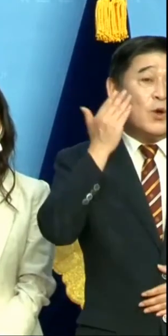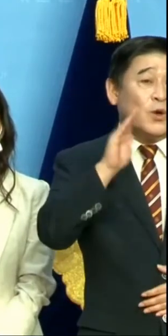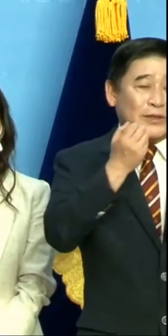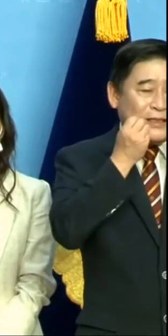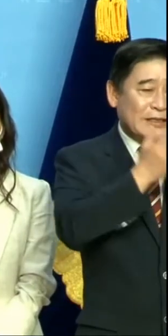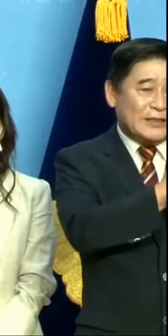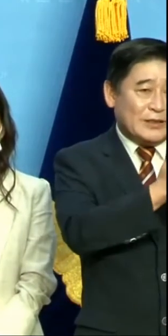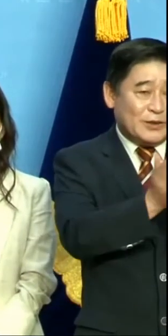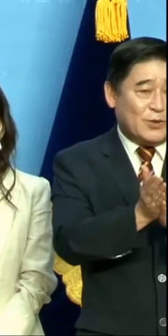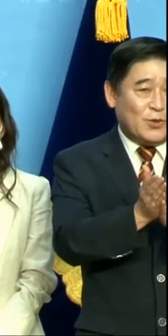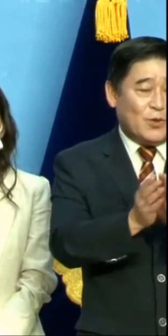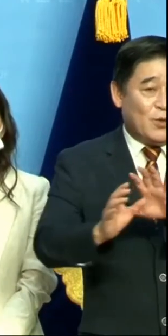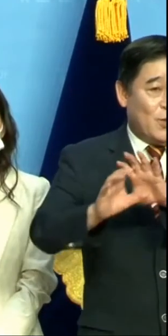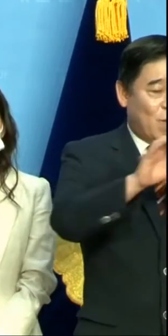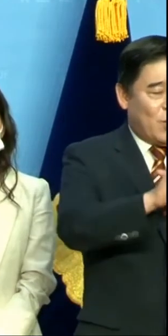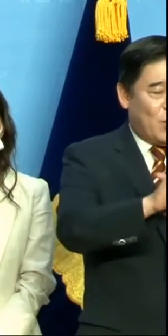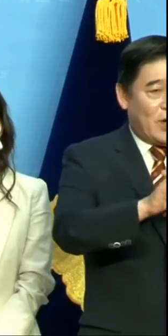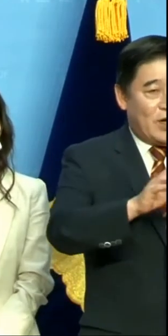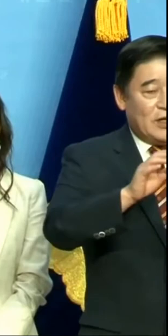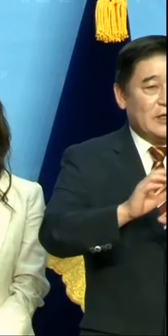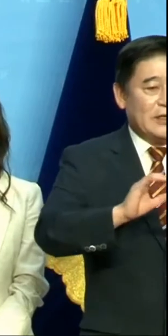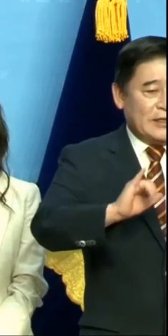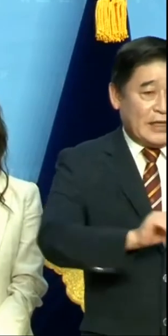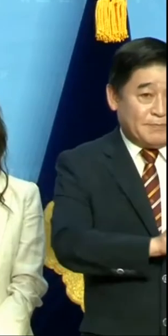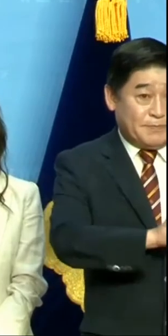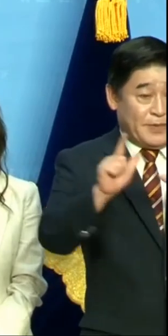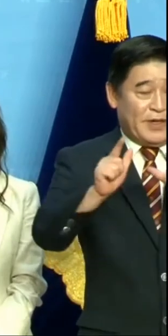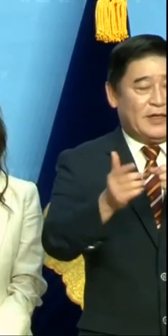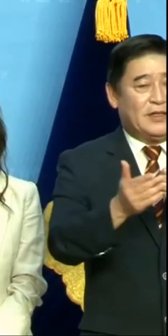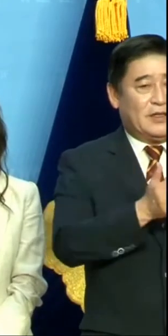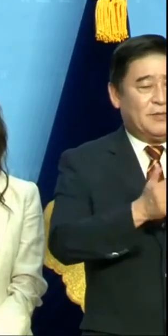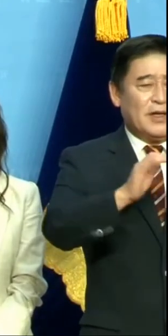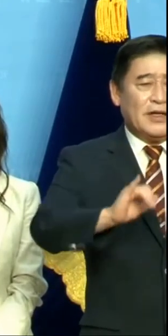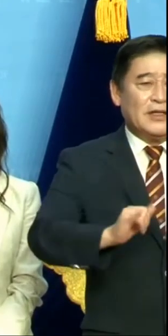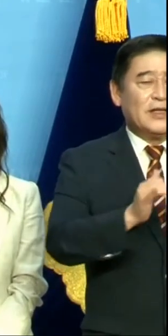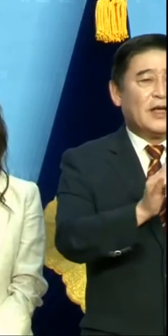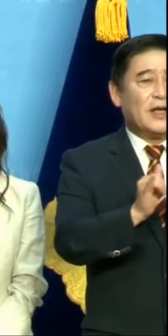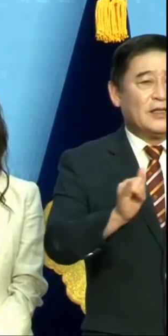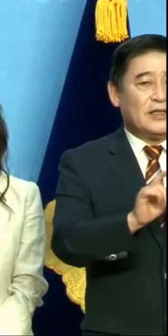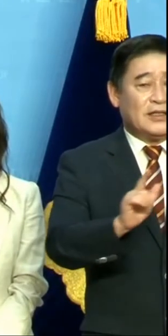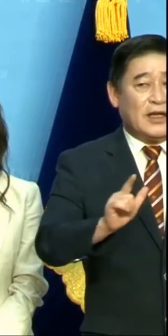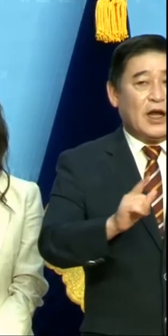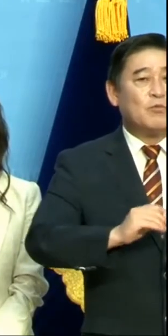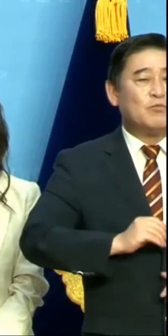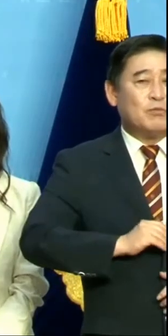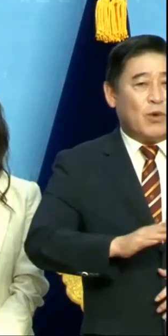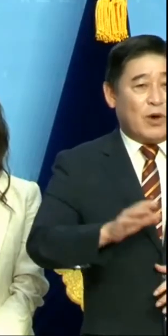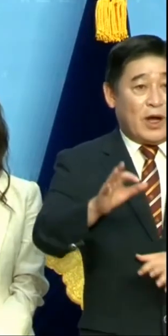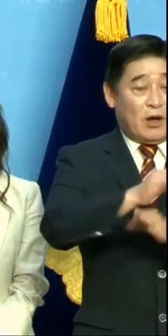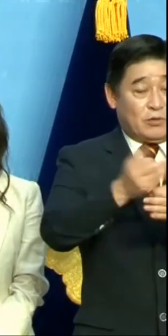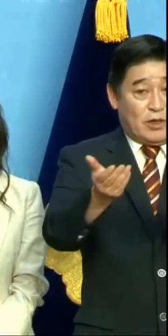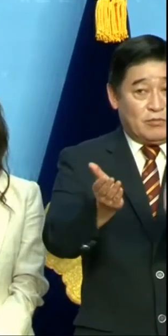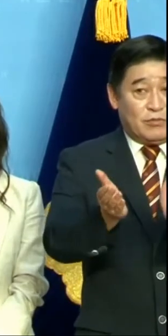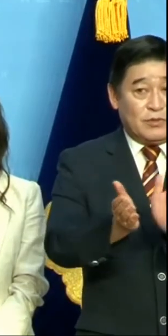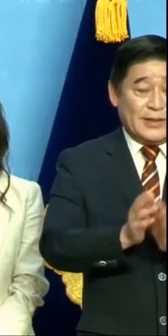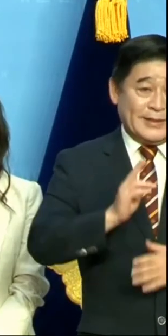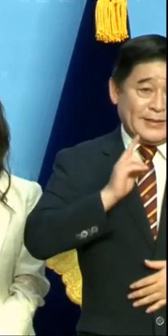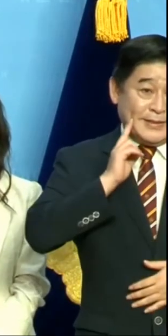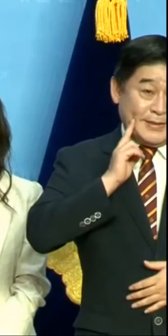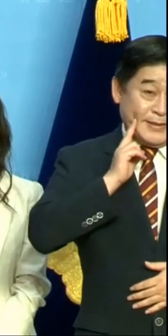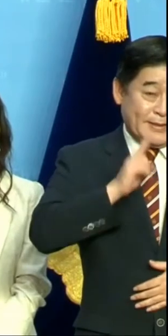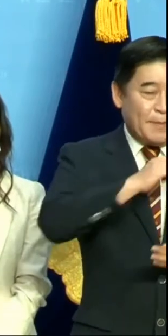신종 코로나 바이러스 감염증 에 세계적 때 유행으로 전 세계는 공중 복원과 경제적 측면에서 심각한